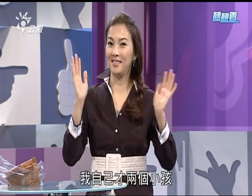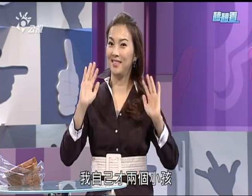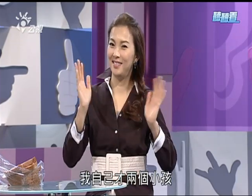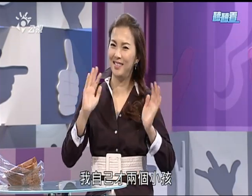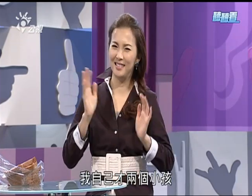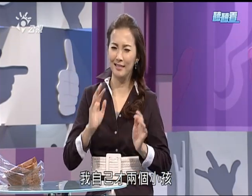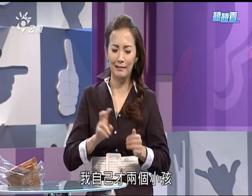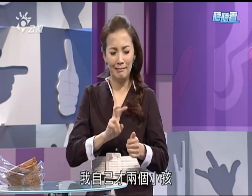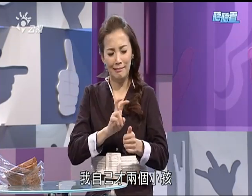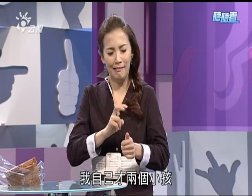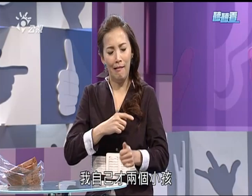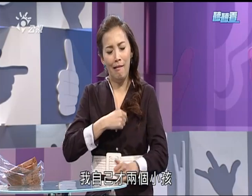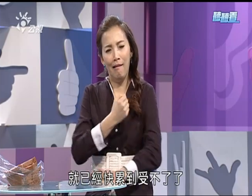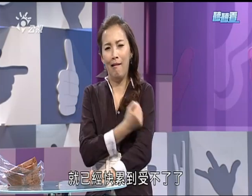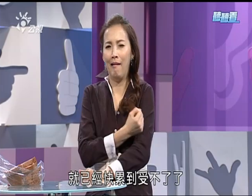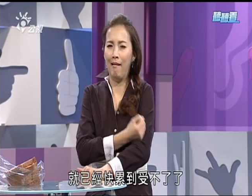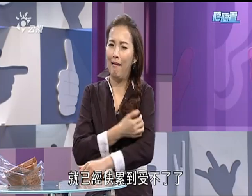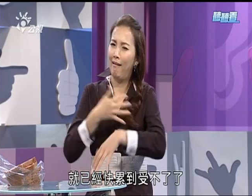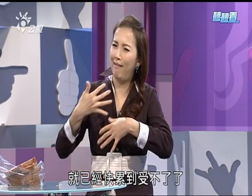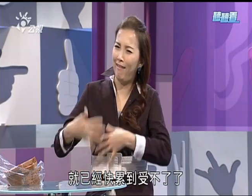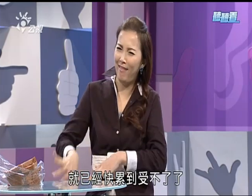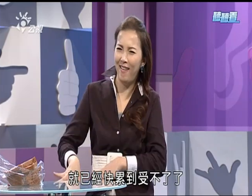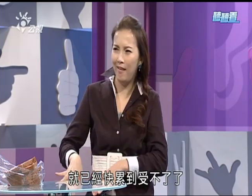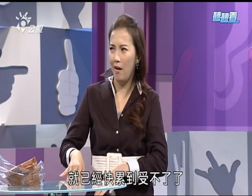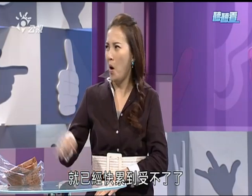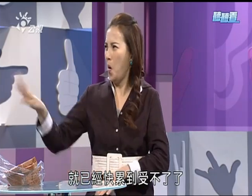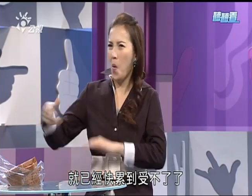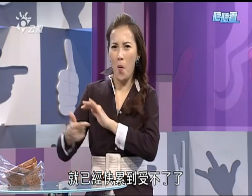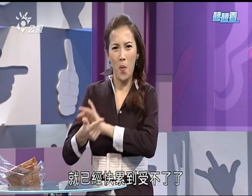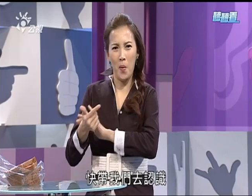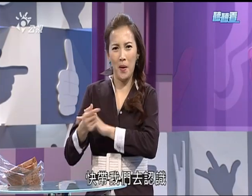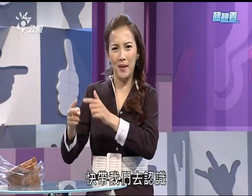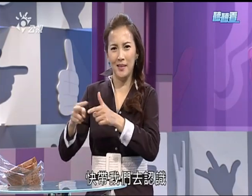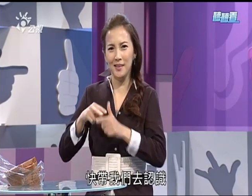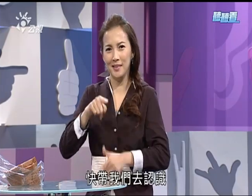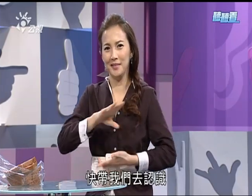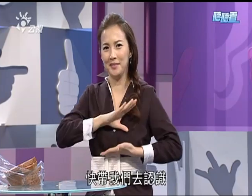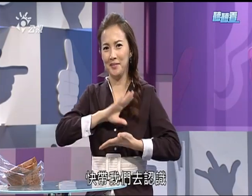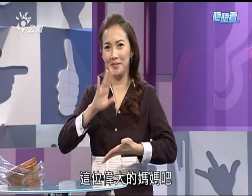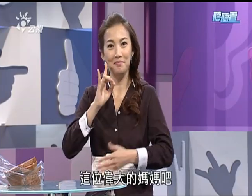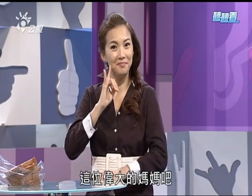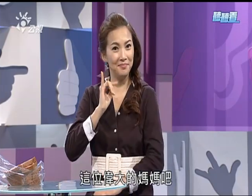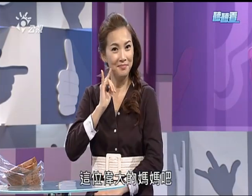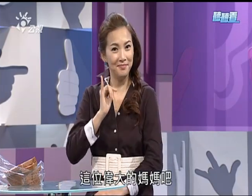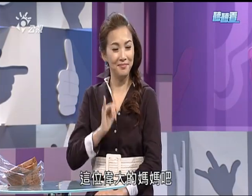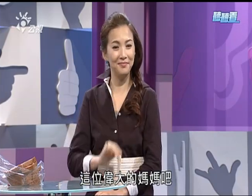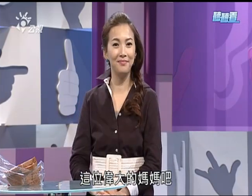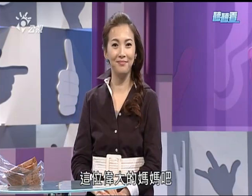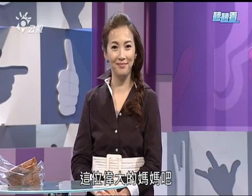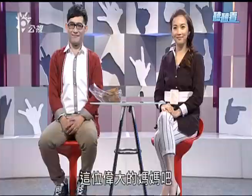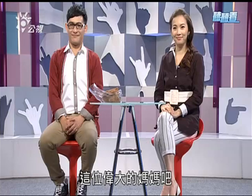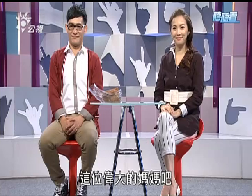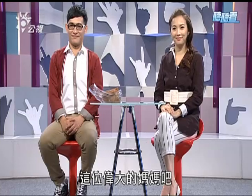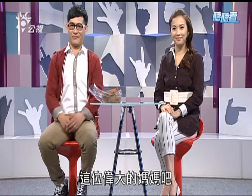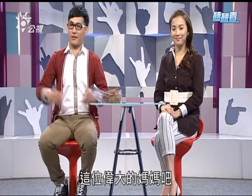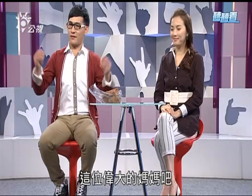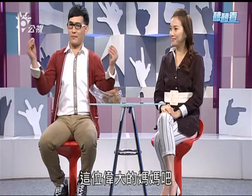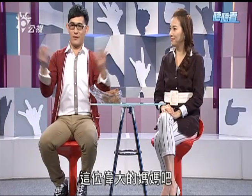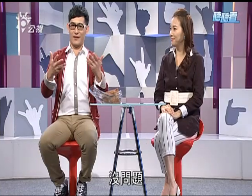才2个小孩就已经快累到受不了了，快带我们去认识这位伟大的妈妈吧。 嗯，没问